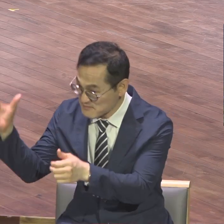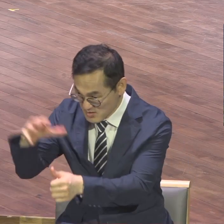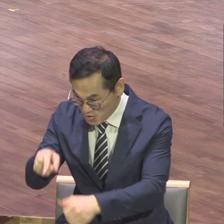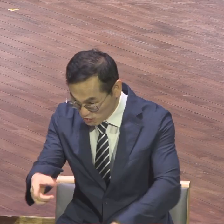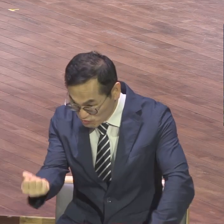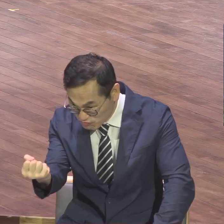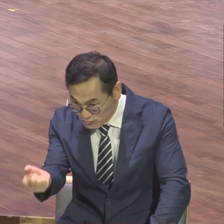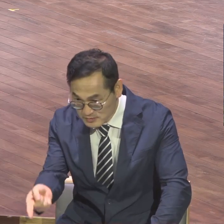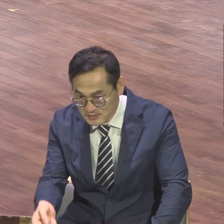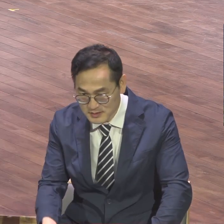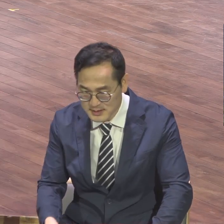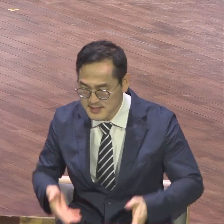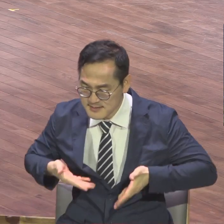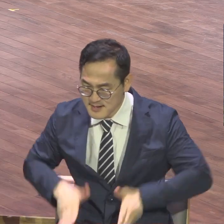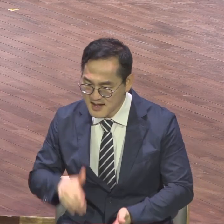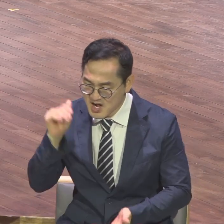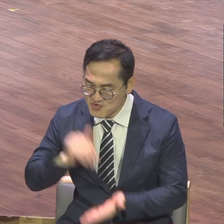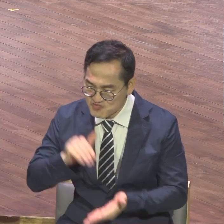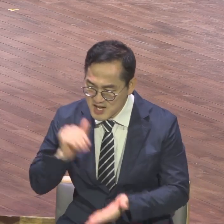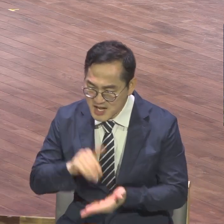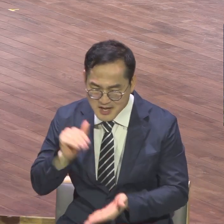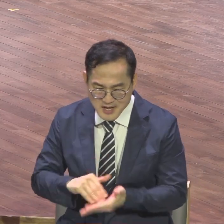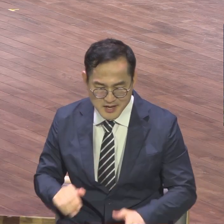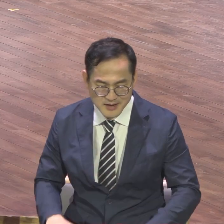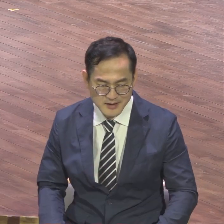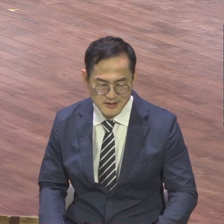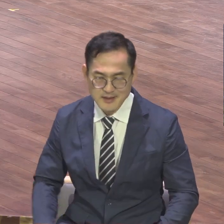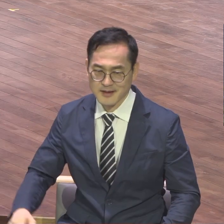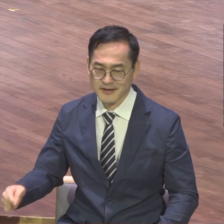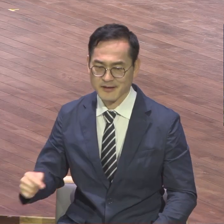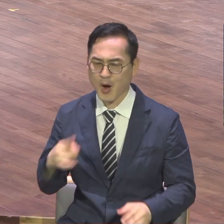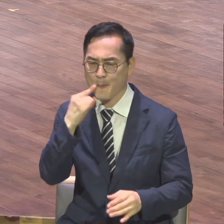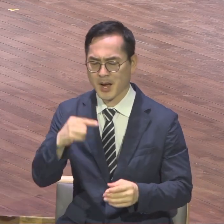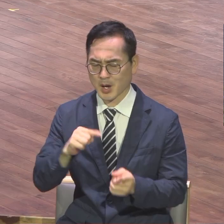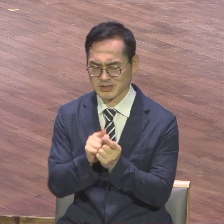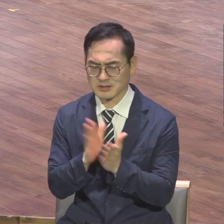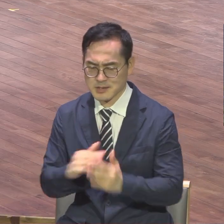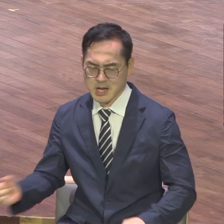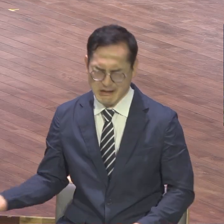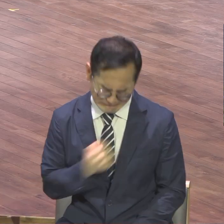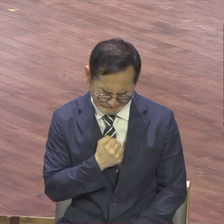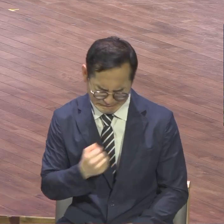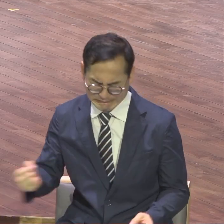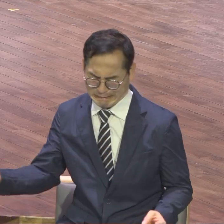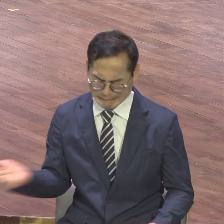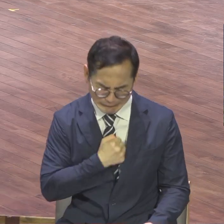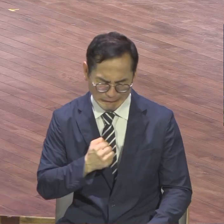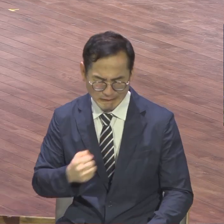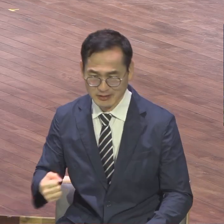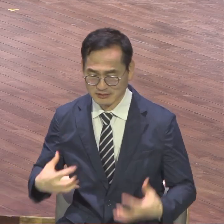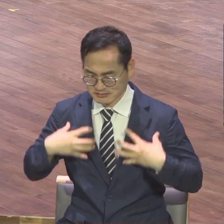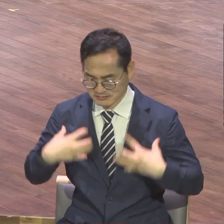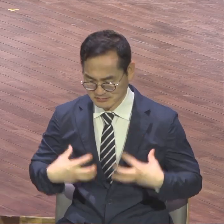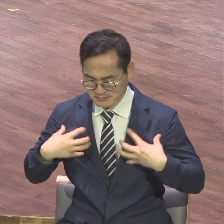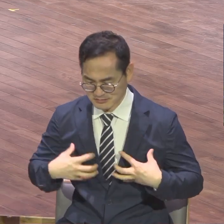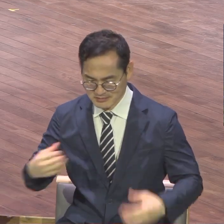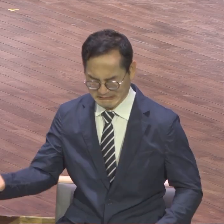이런 게 내 속에 나왔지. 빵 당신의 가슴을 치면 용 우리 어머니 등치기래요. 출렁출렁.